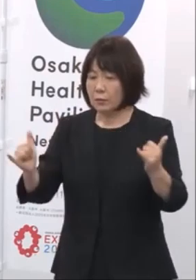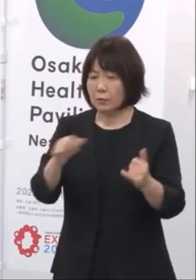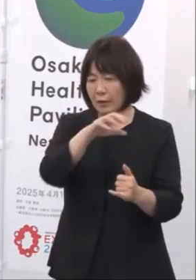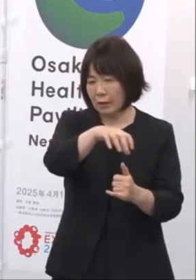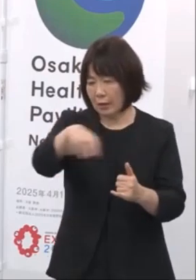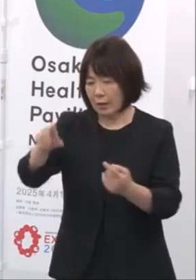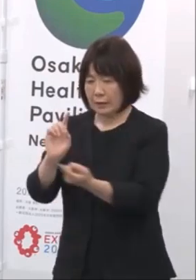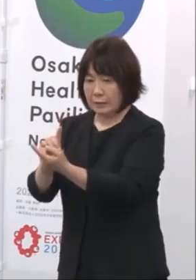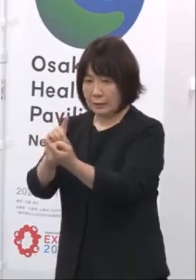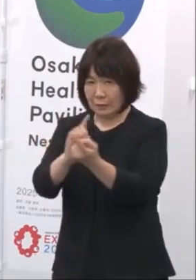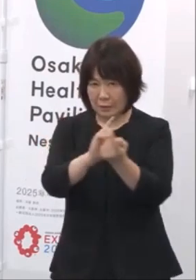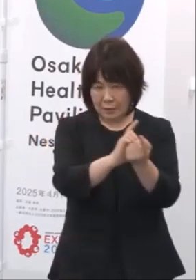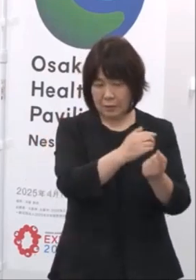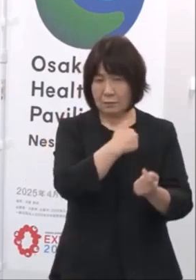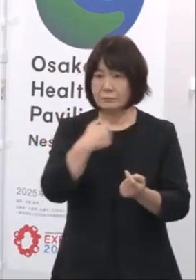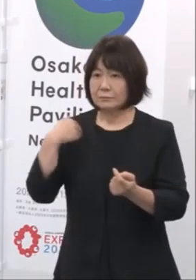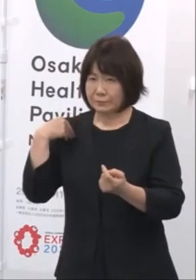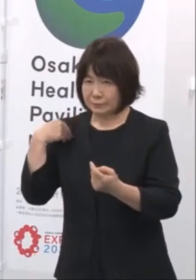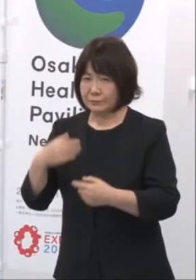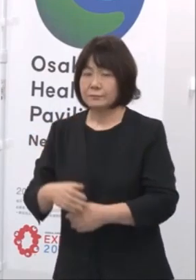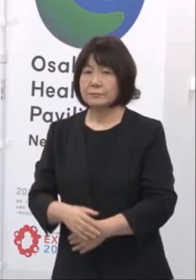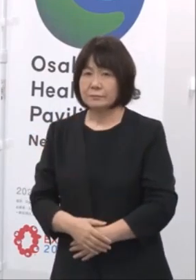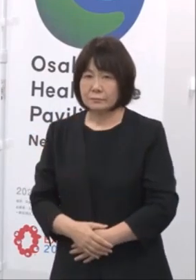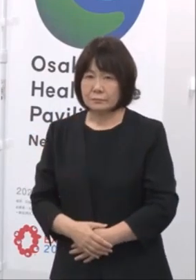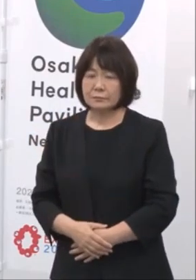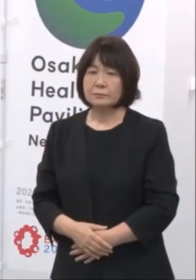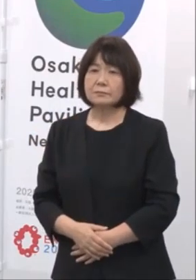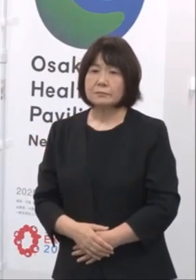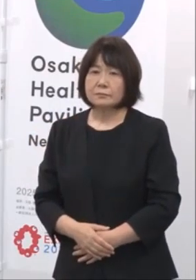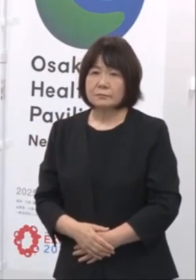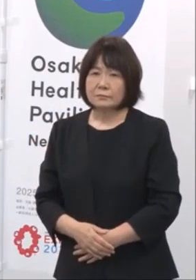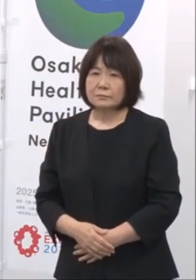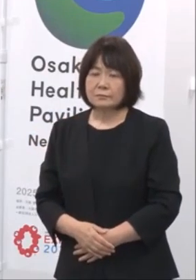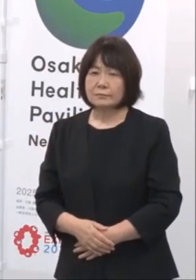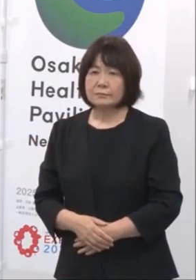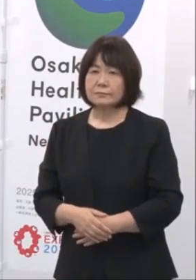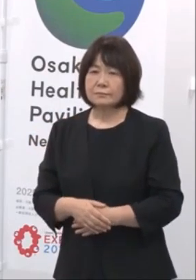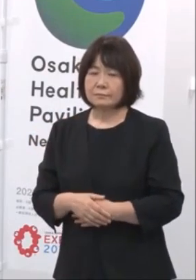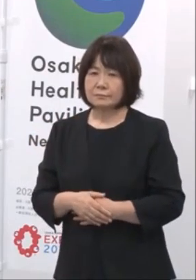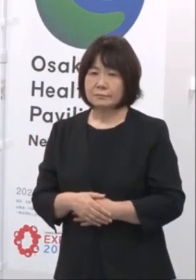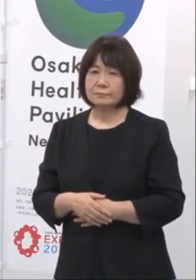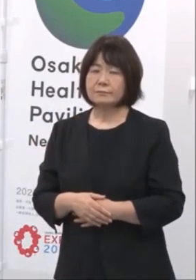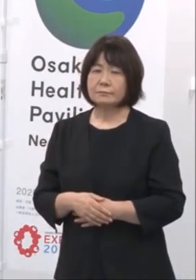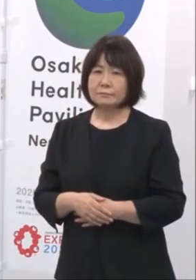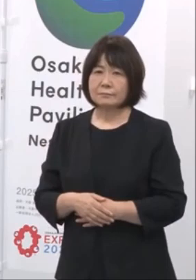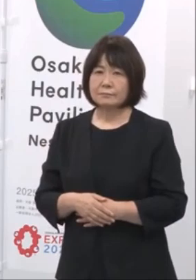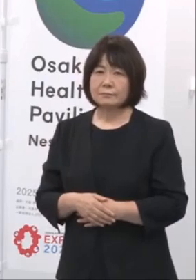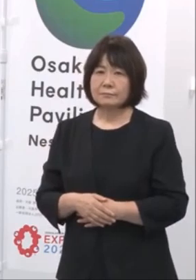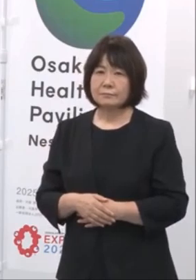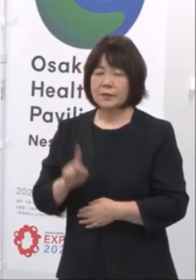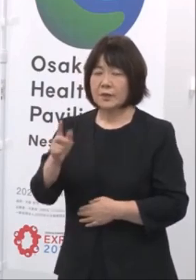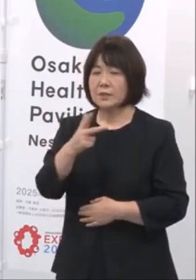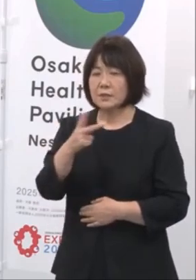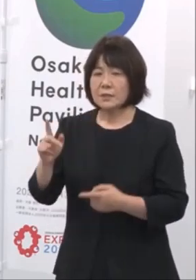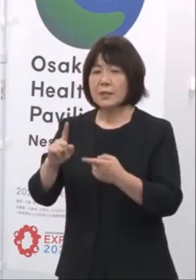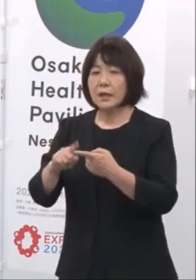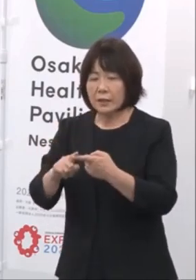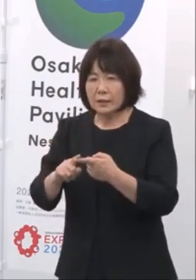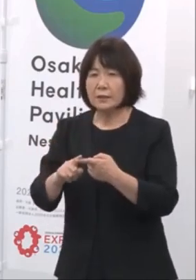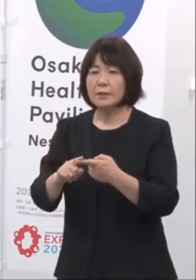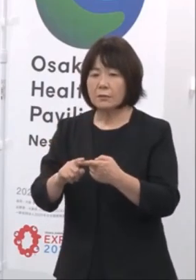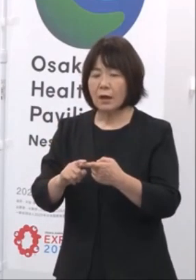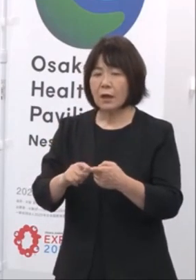るということになります。まあ、その上で、この一時的にはそういったところで